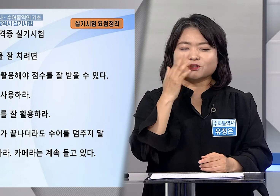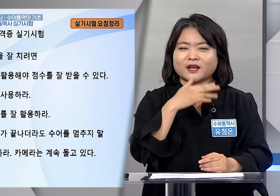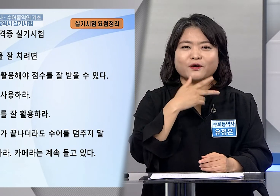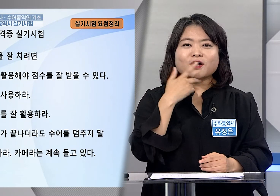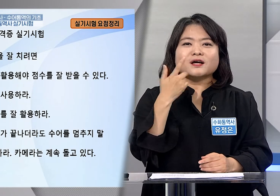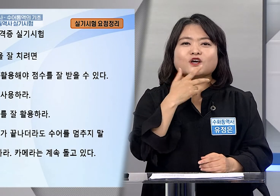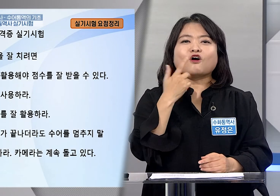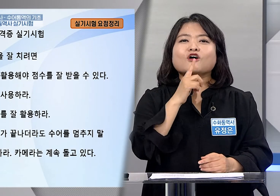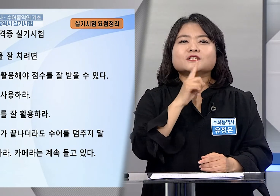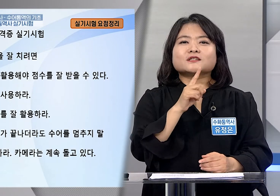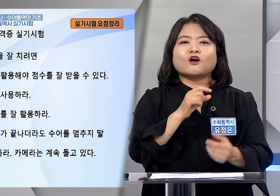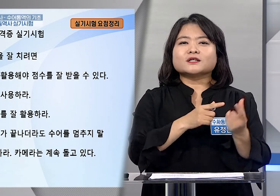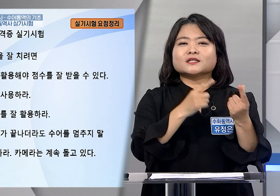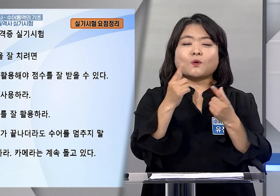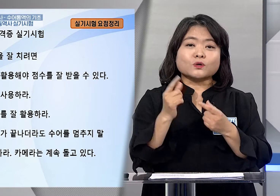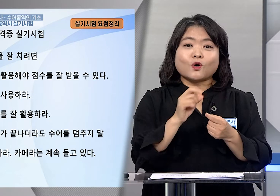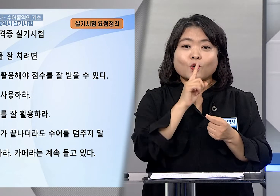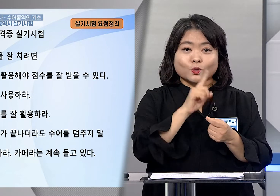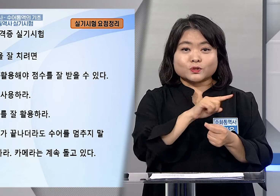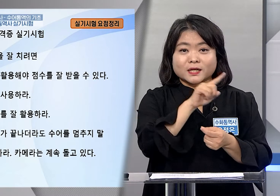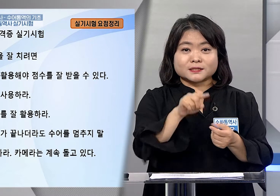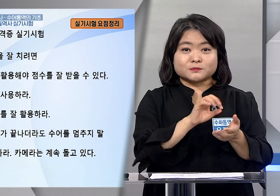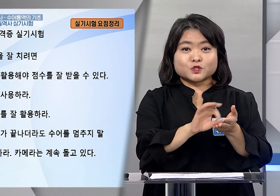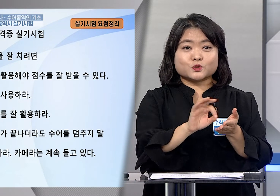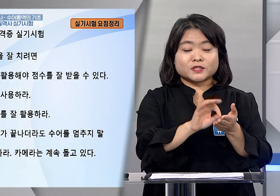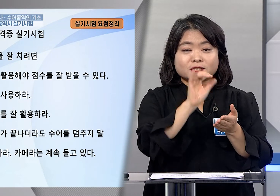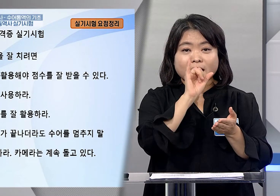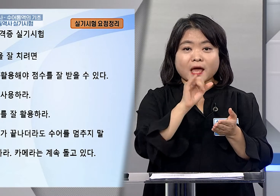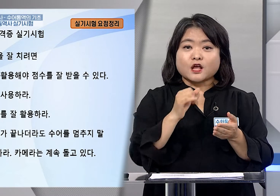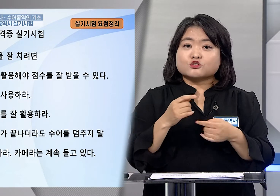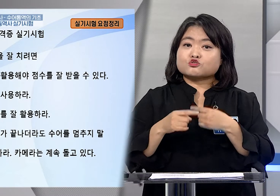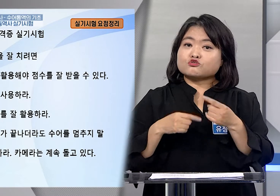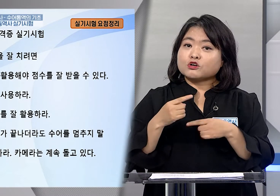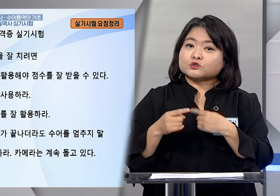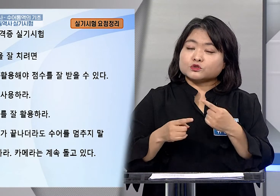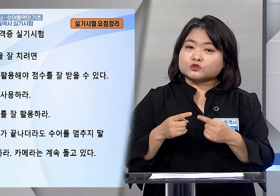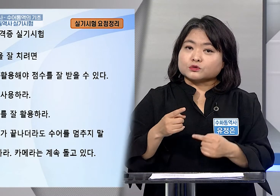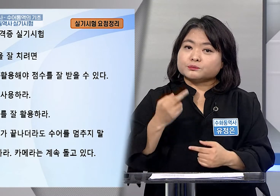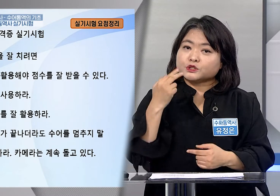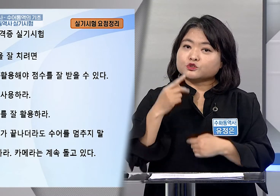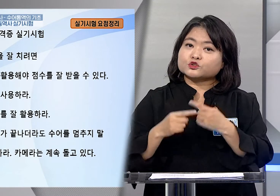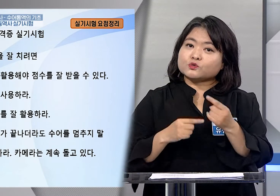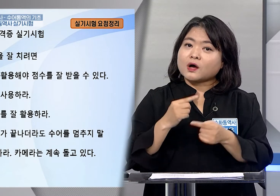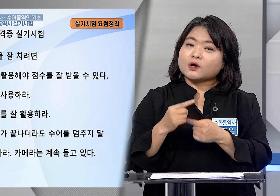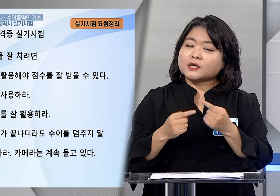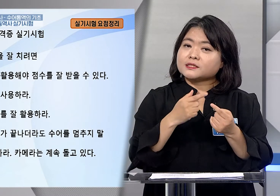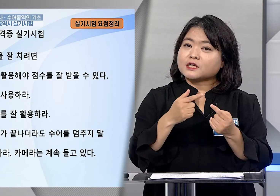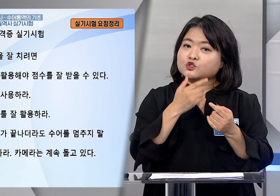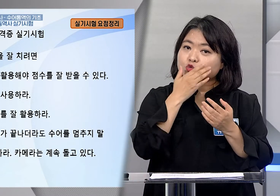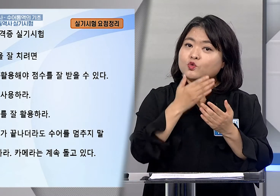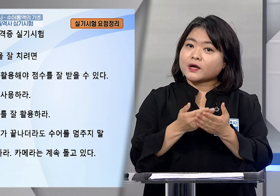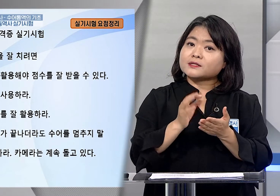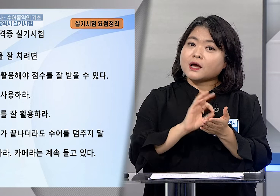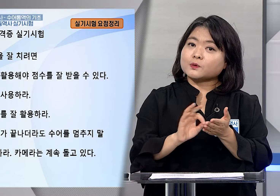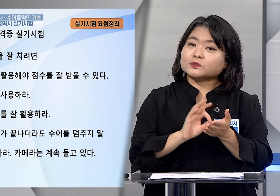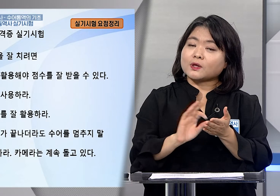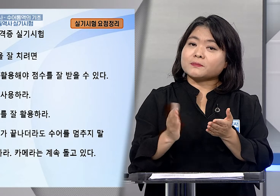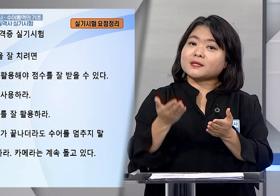미국이래요. 영어를 거의 공용어로 우리가 지금 쓰고 있는데 수어도 미국 수화가 굉장히 중요하게 사용은